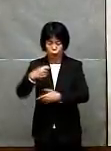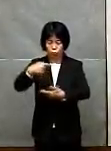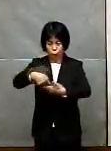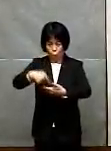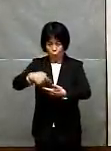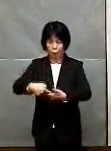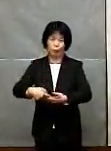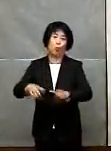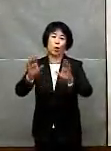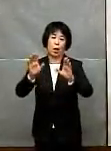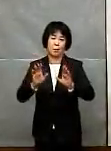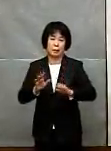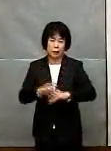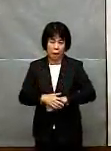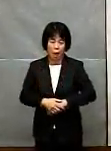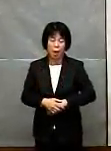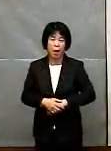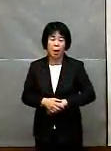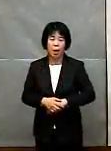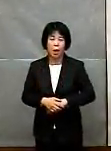メントをいただいたところであります。